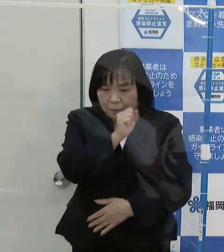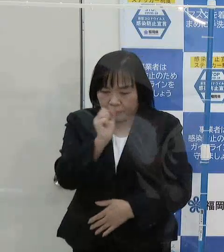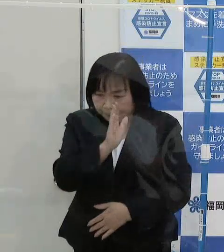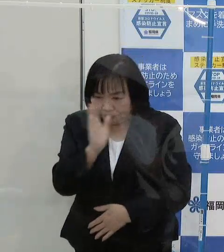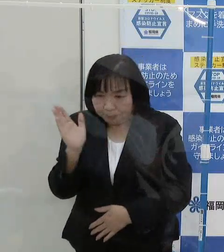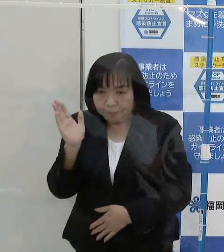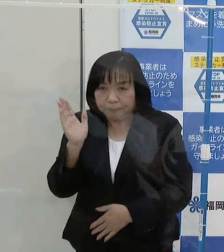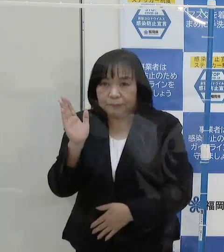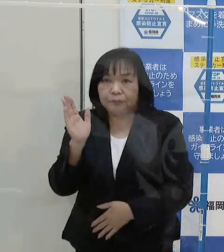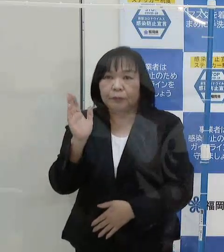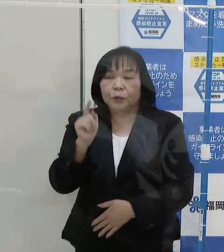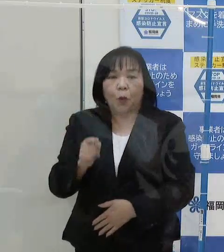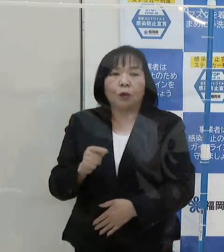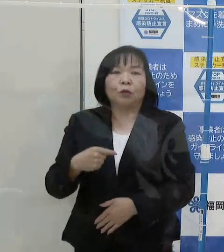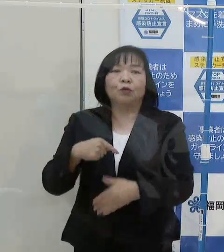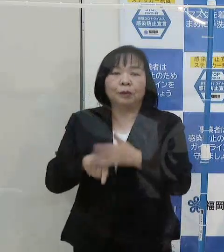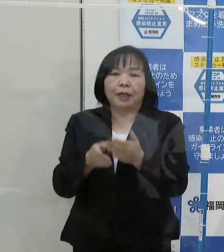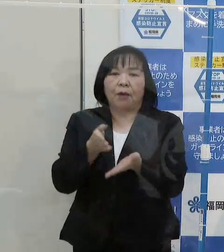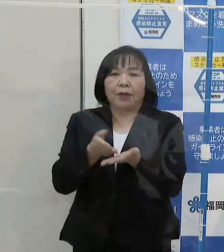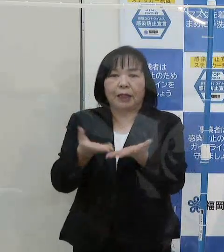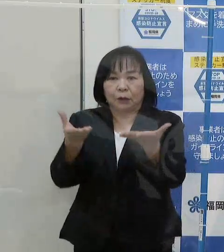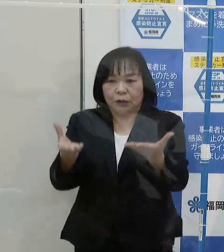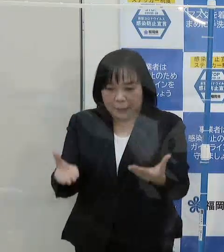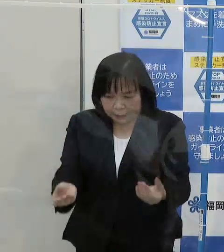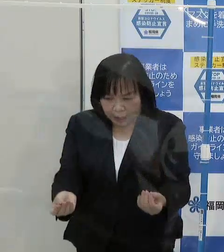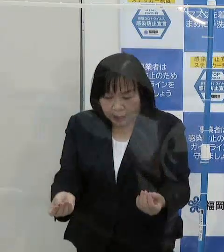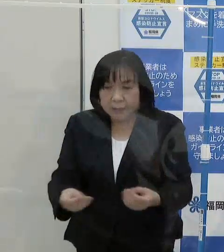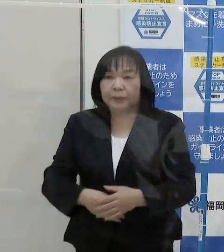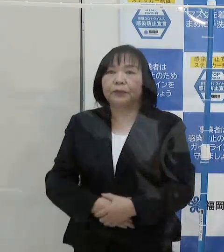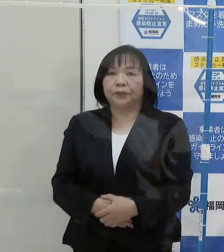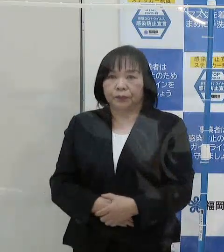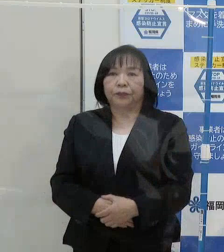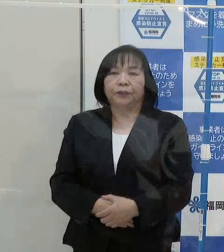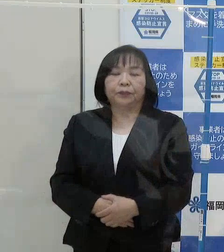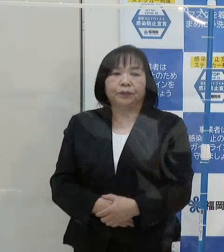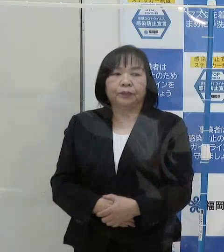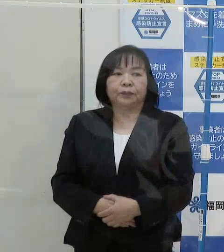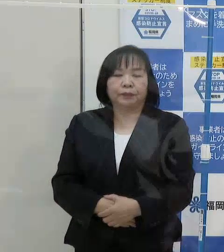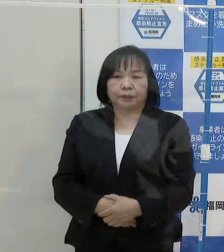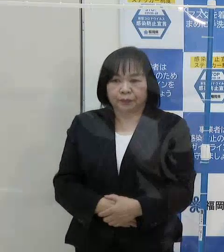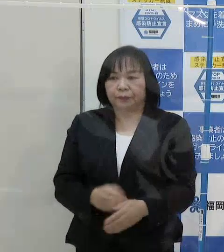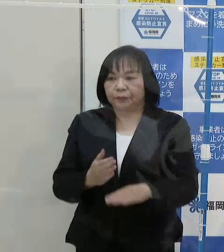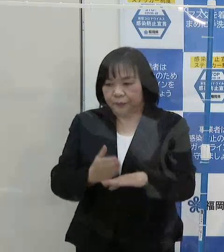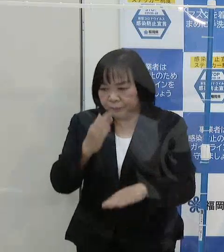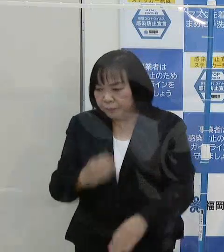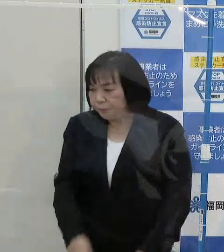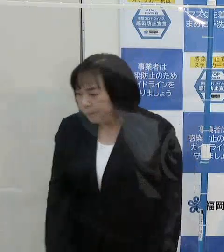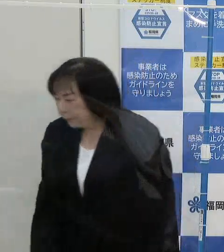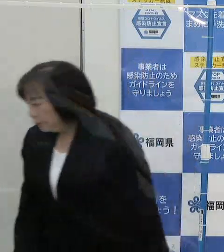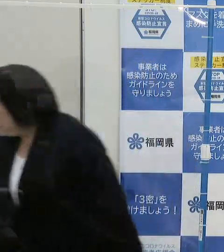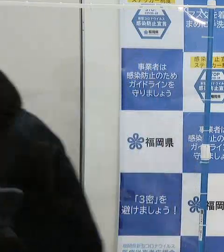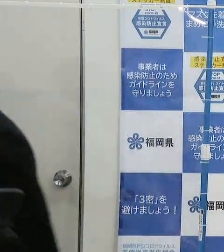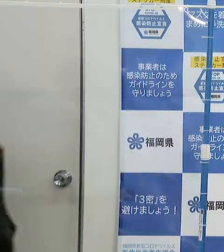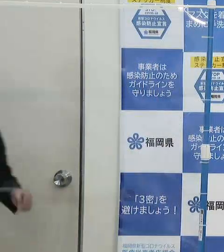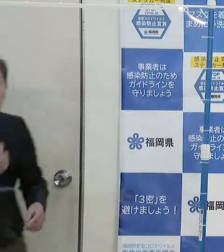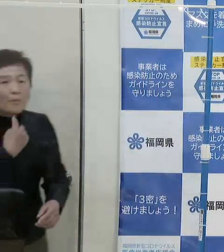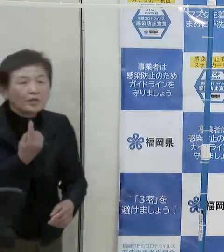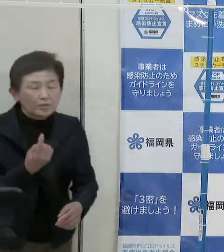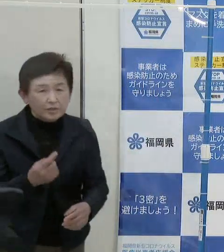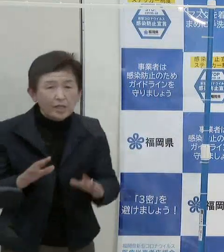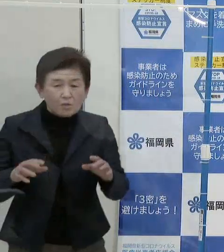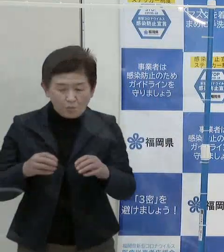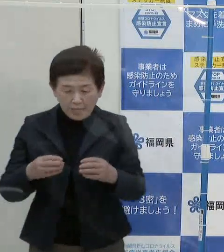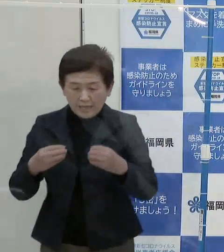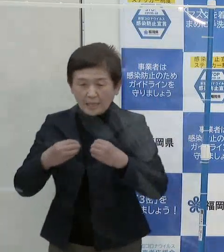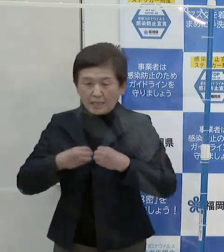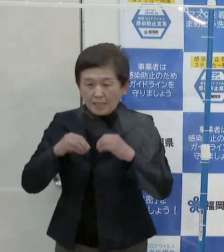願いをしたい、そういう趣旨で今日お話をさせていただいているわけであります。 ありがとうございます。もう一点、はい、今回、クラスターの